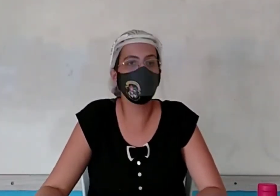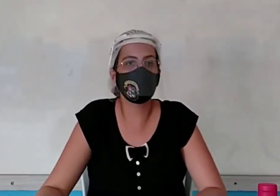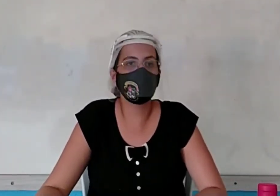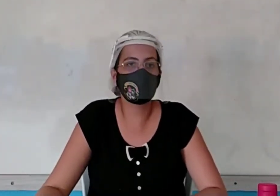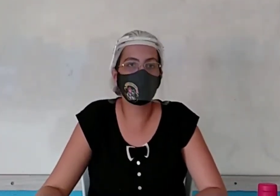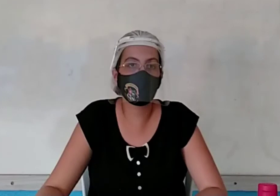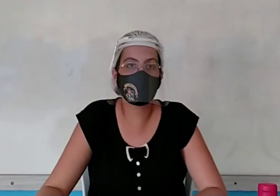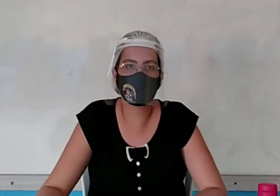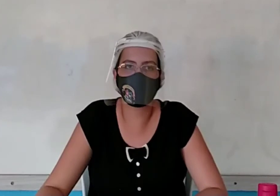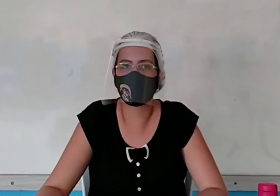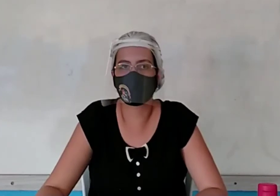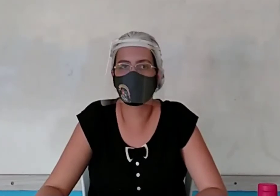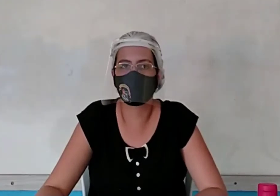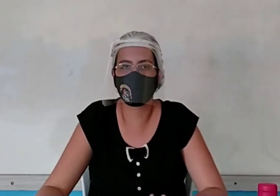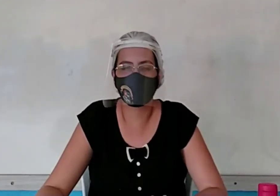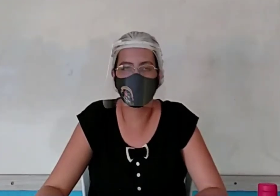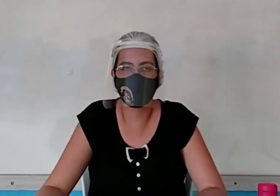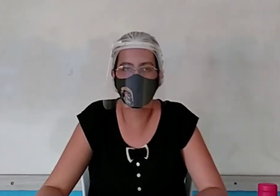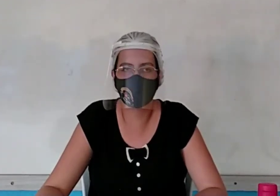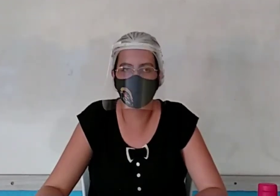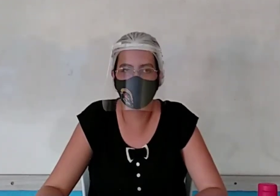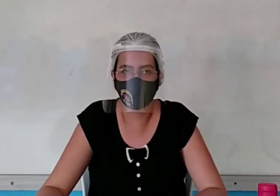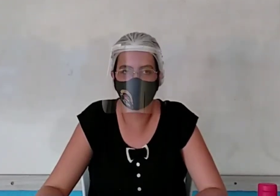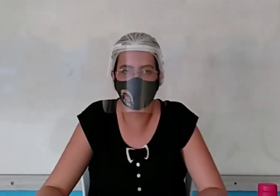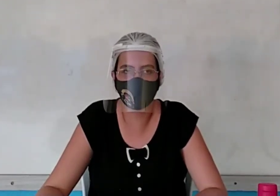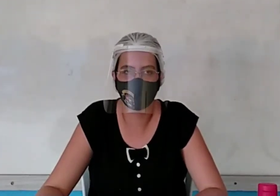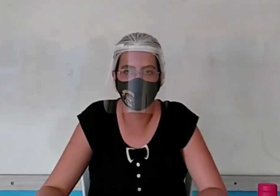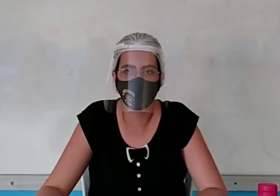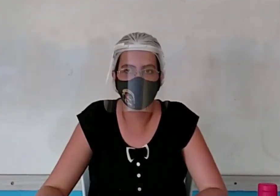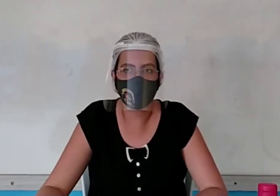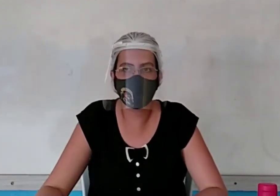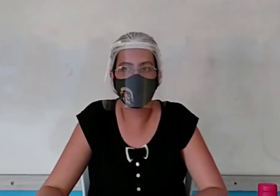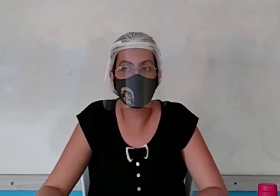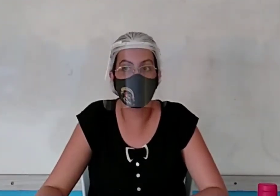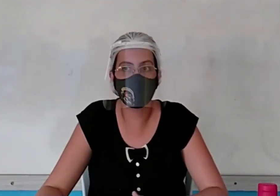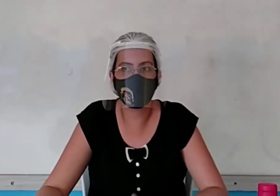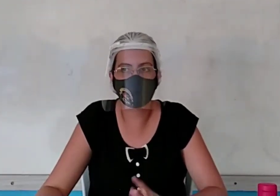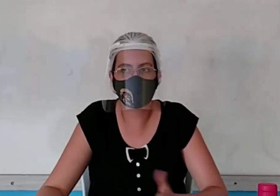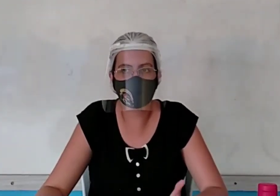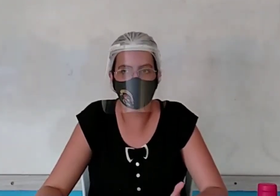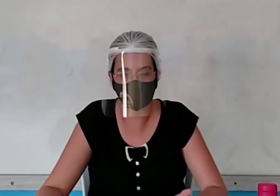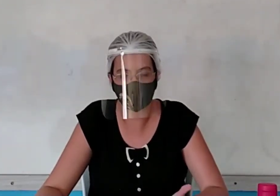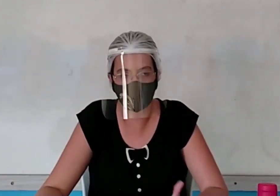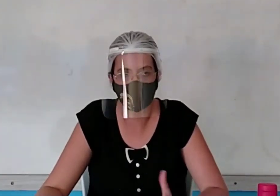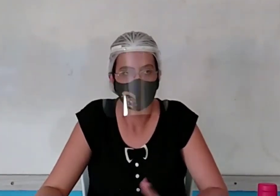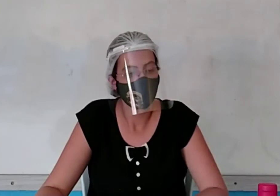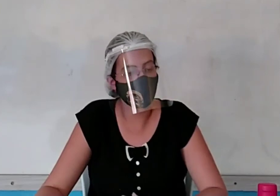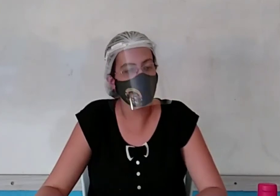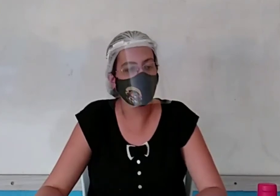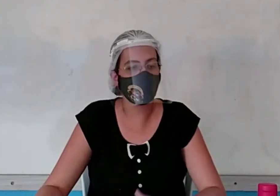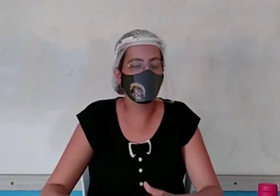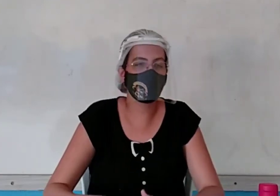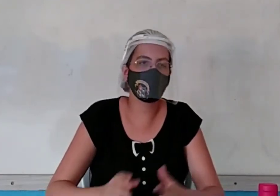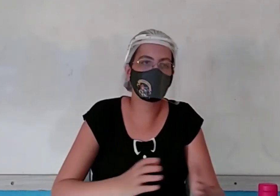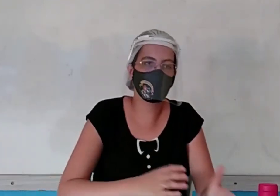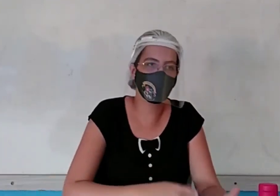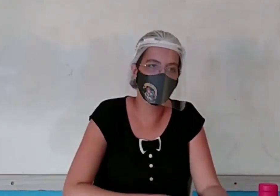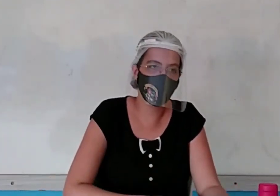todos nós sabemos as regras que devem ser feitas no trânsito. Como que a deve se comportar no trânsito. Mas uma coisa é saber